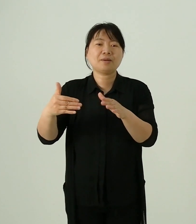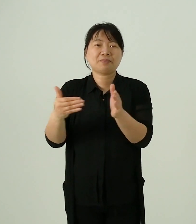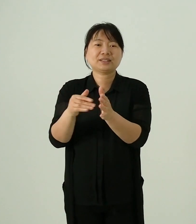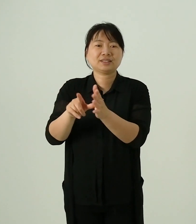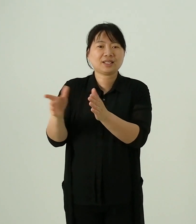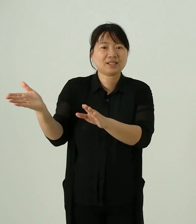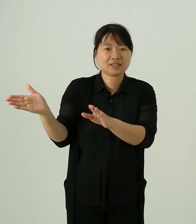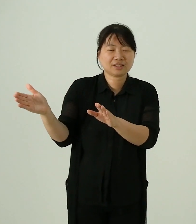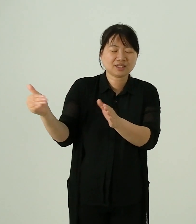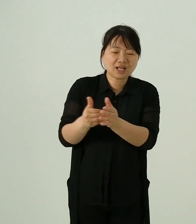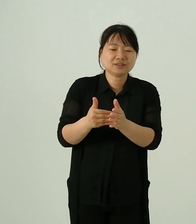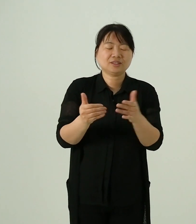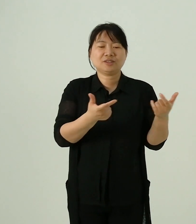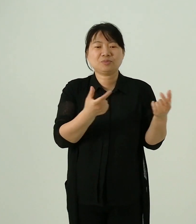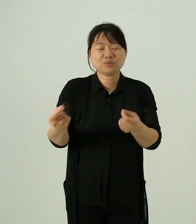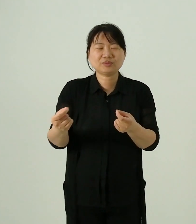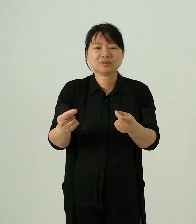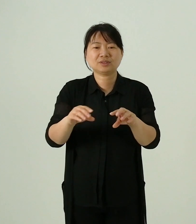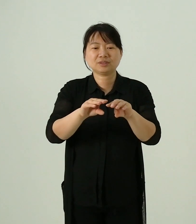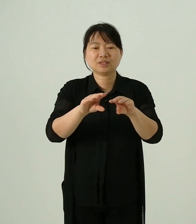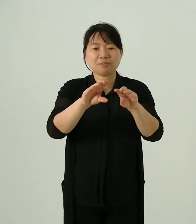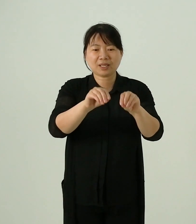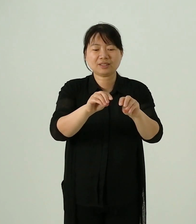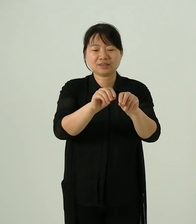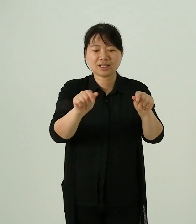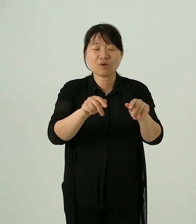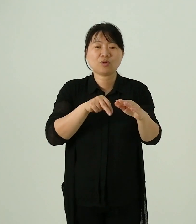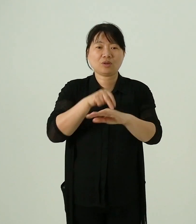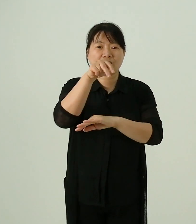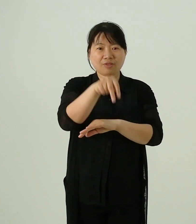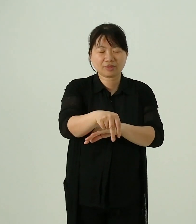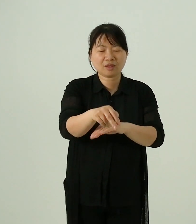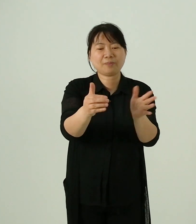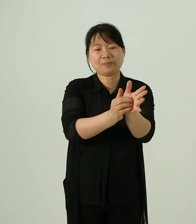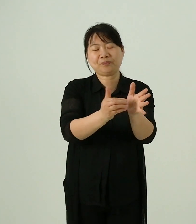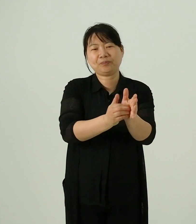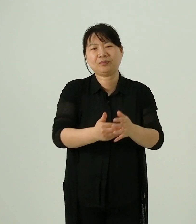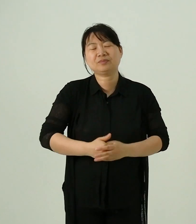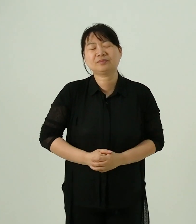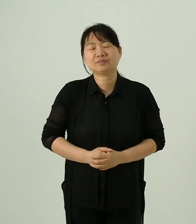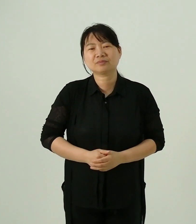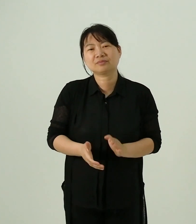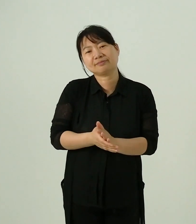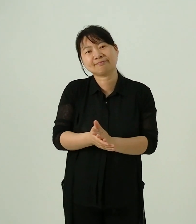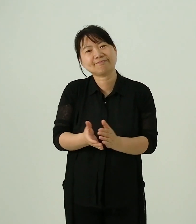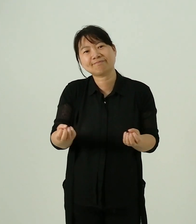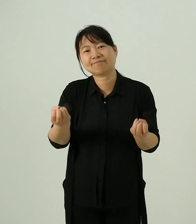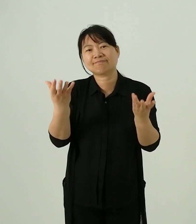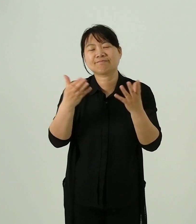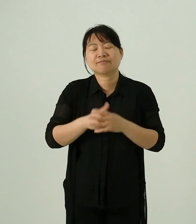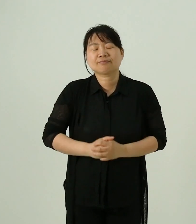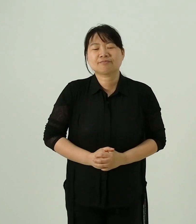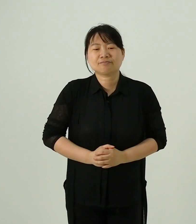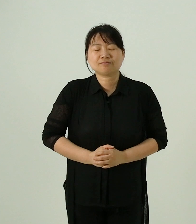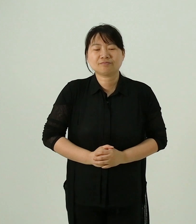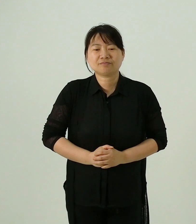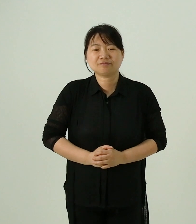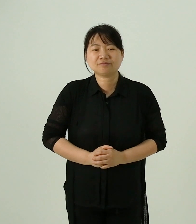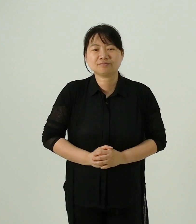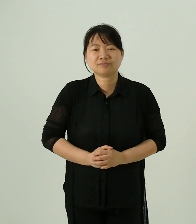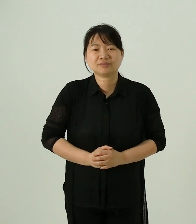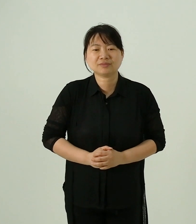모든 이스라엘은 그 마른 땅으로 건너갔더라. 할렐루야.